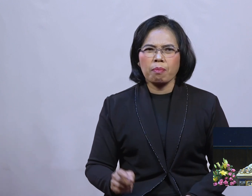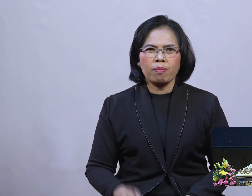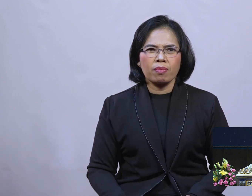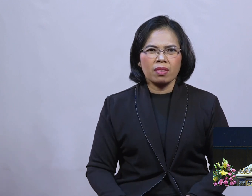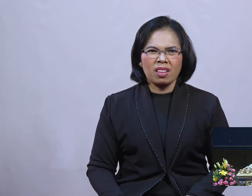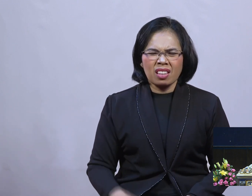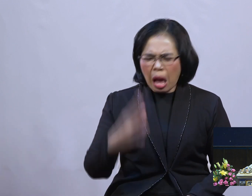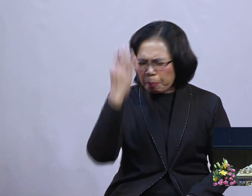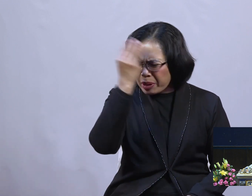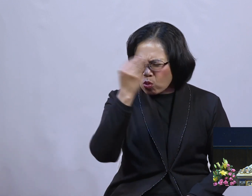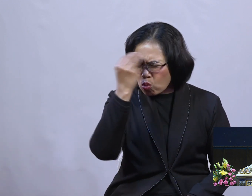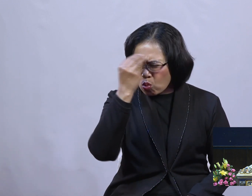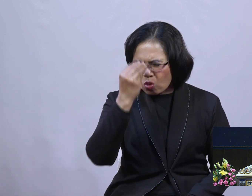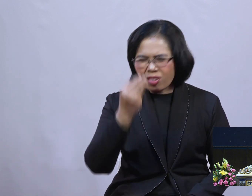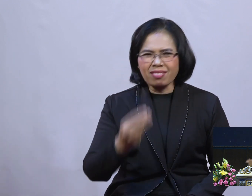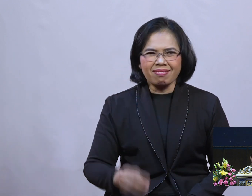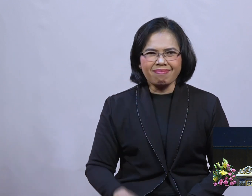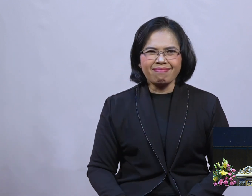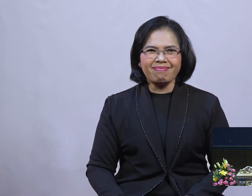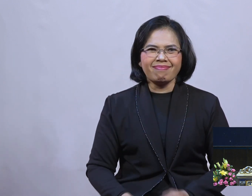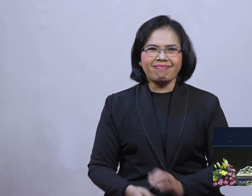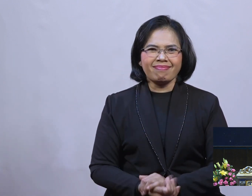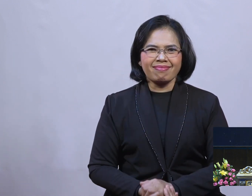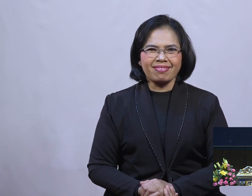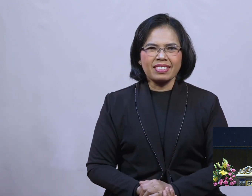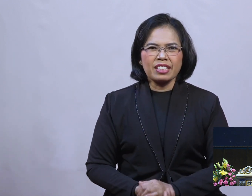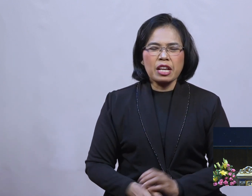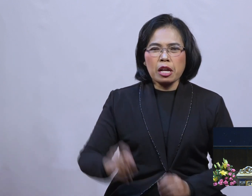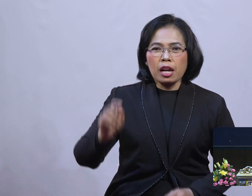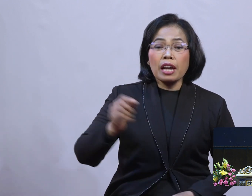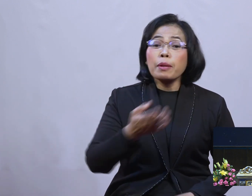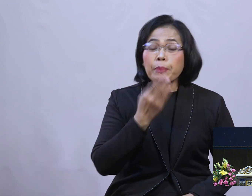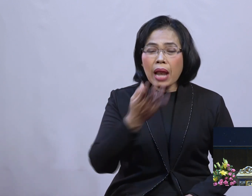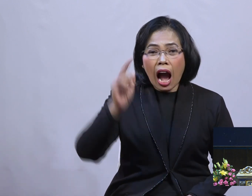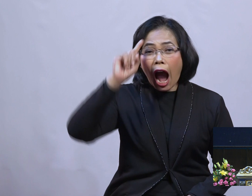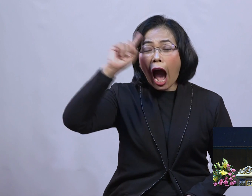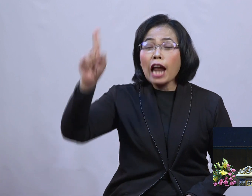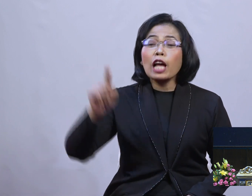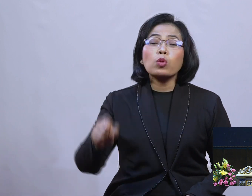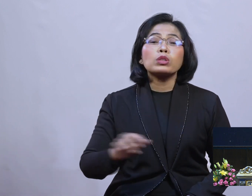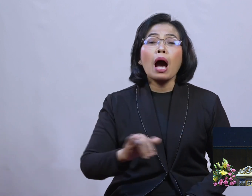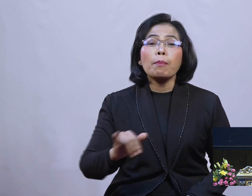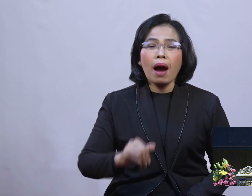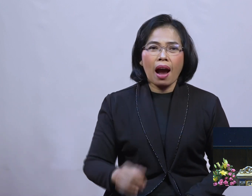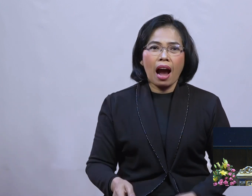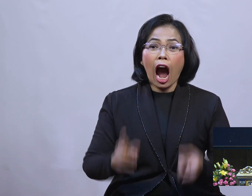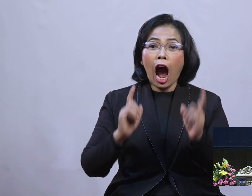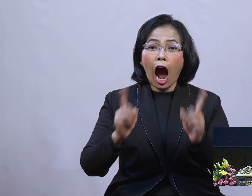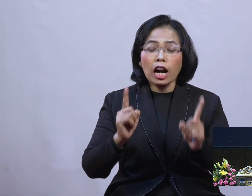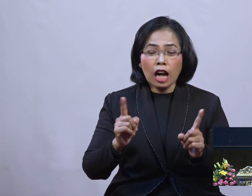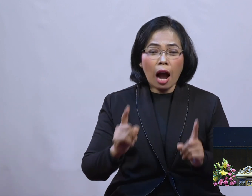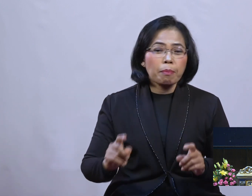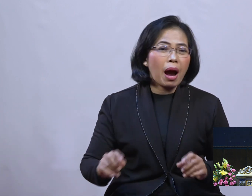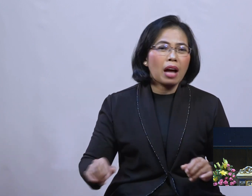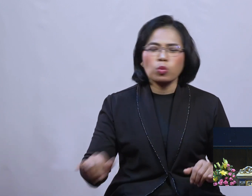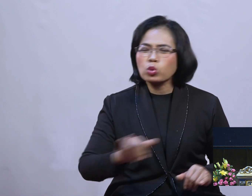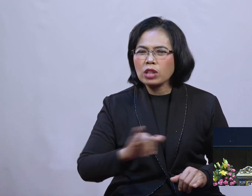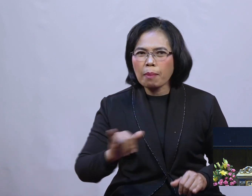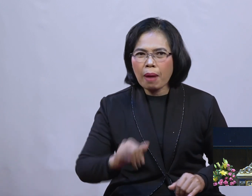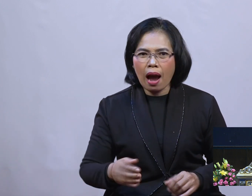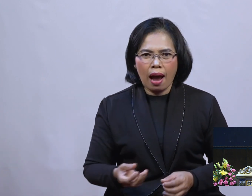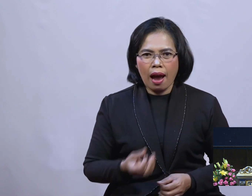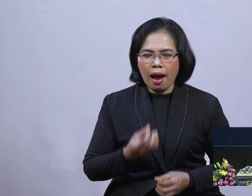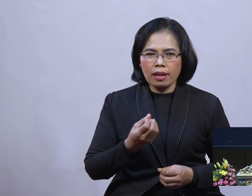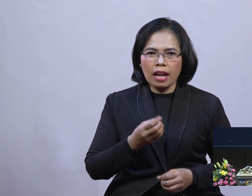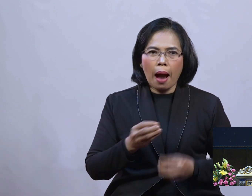abis gimana meledakkan semua agama sama bodoh semoga memang sama mengajarkan kebaikan dari